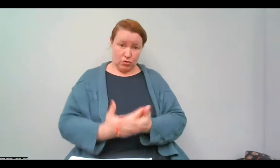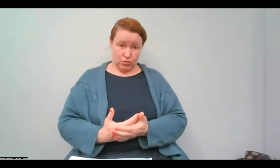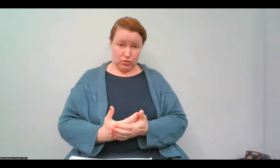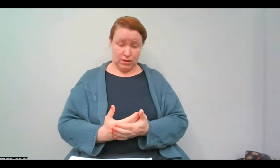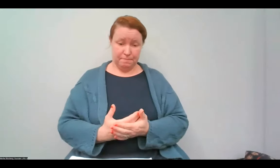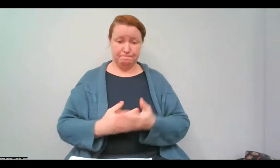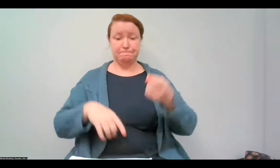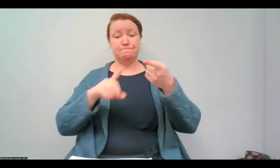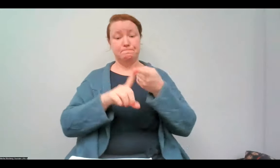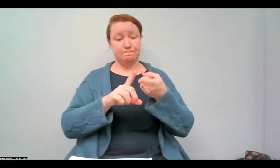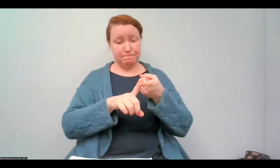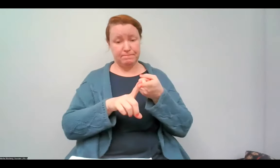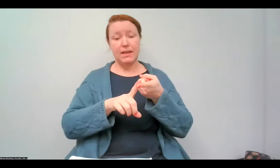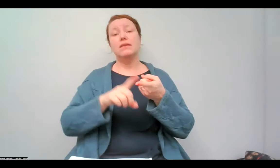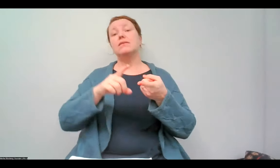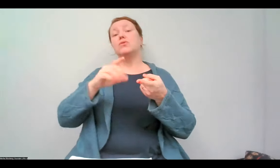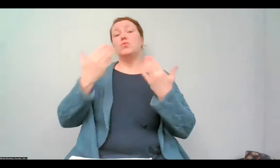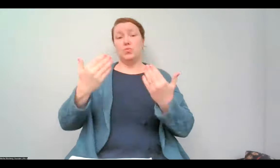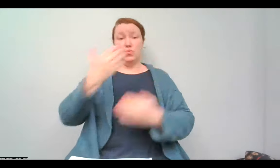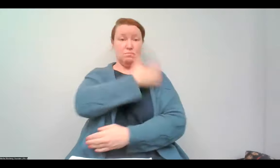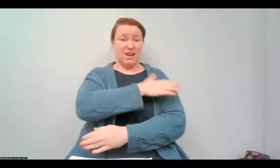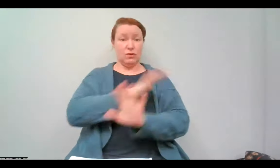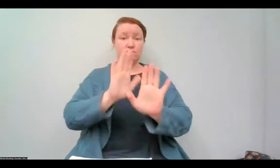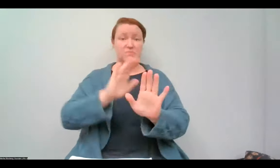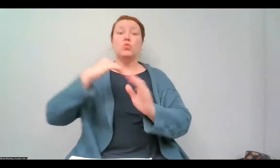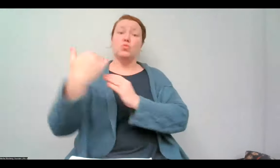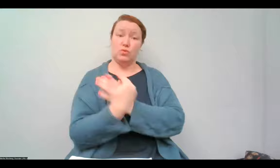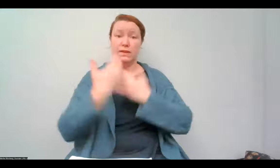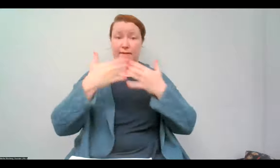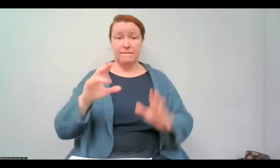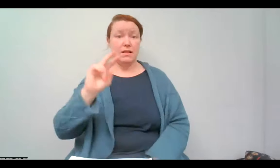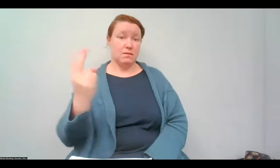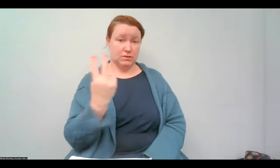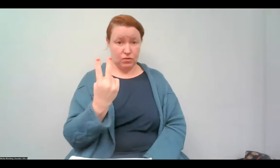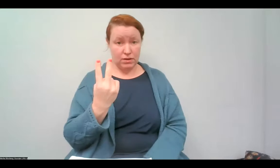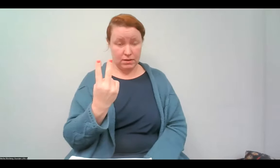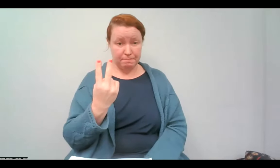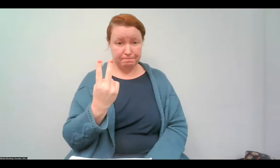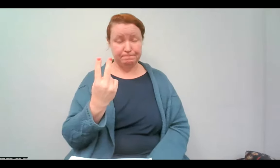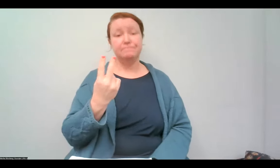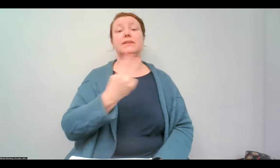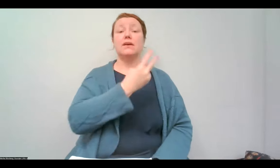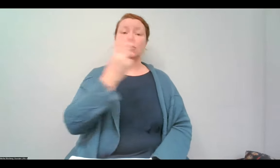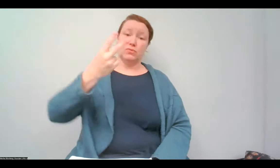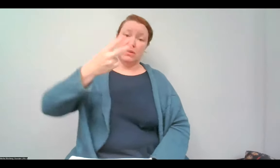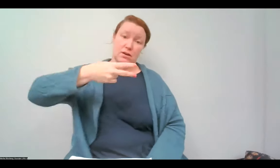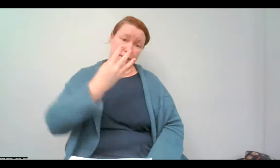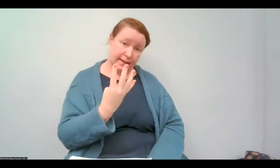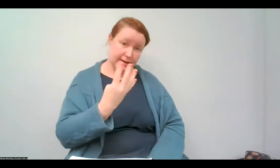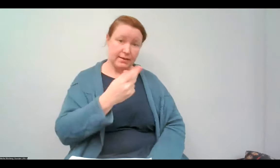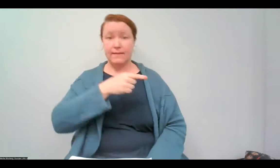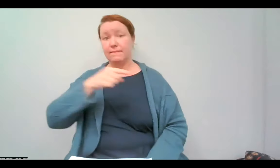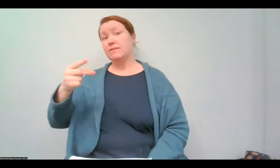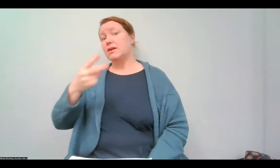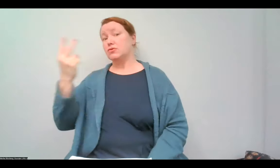Tehtiin loppuyhteenveto, joka sisälsi 5 ehdotusta. Eli nykypalvelu pitäisi turvata vielä